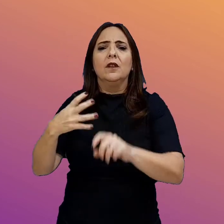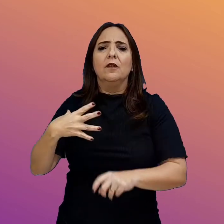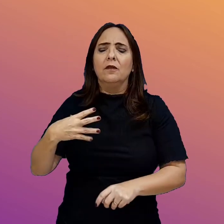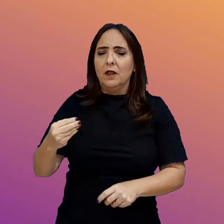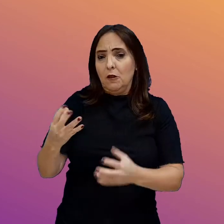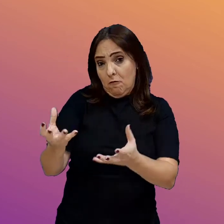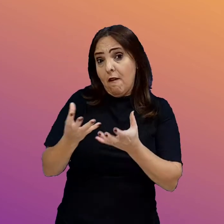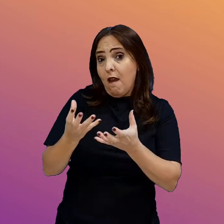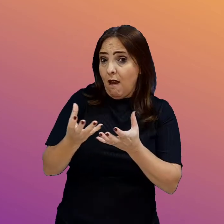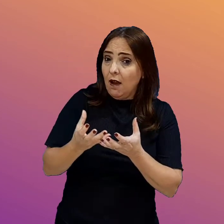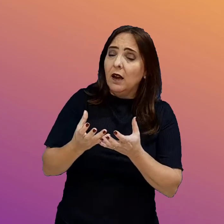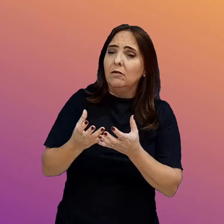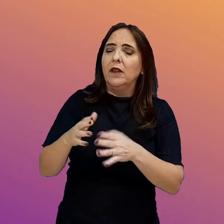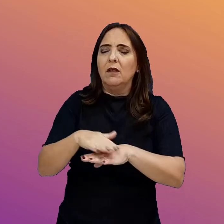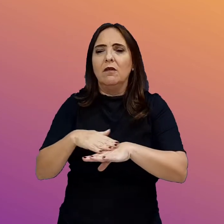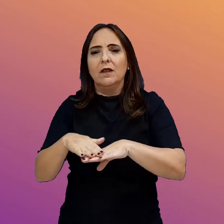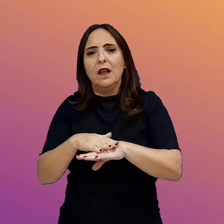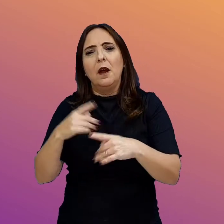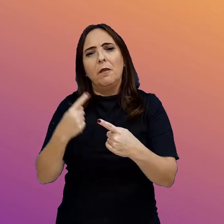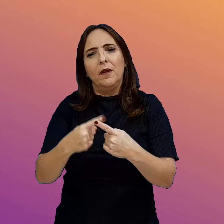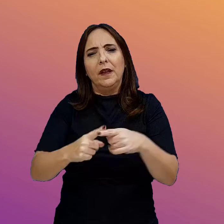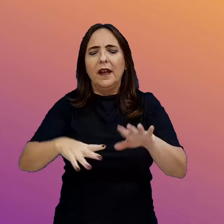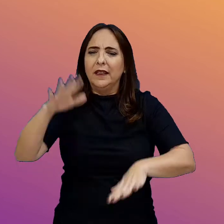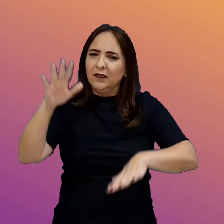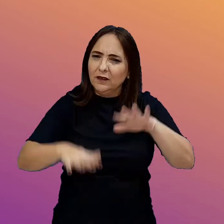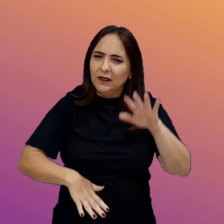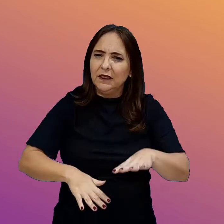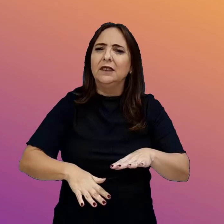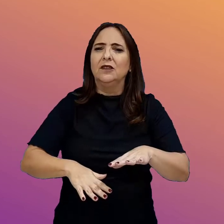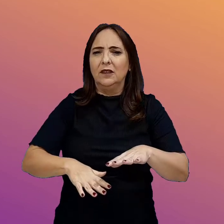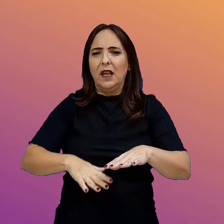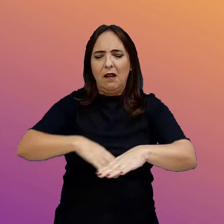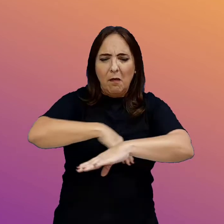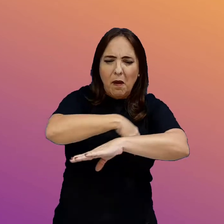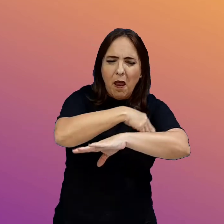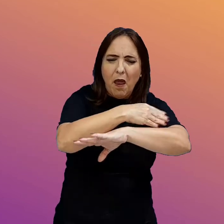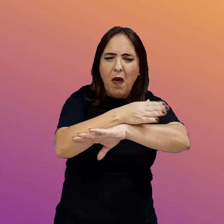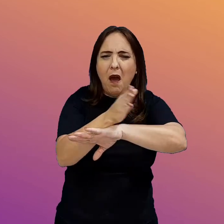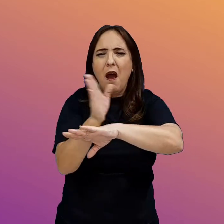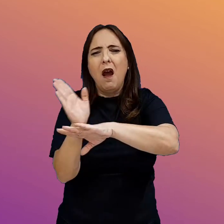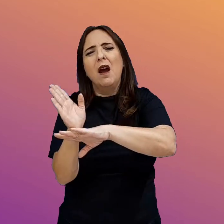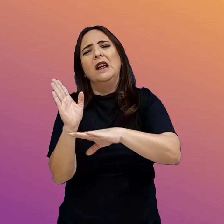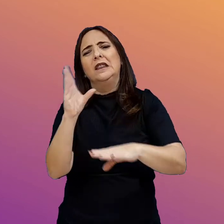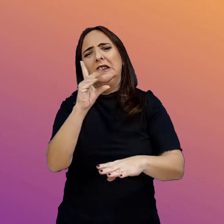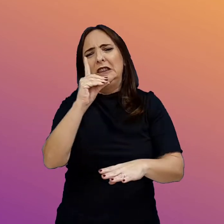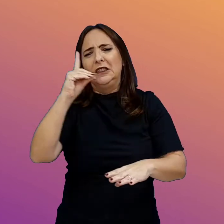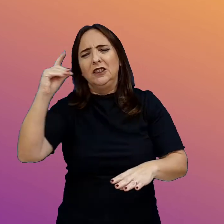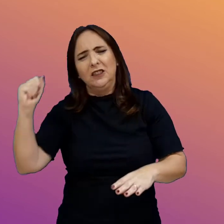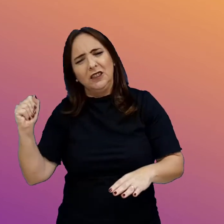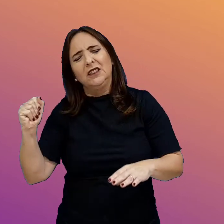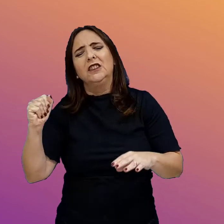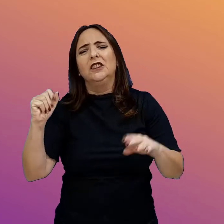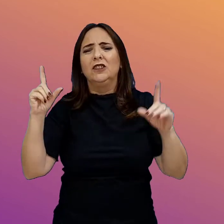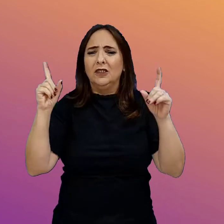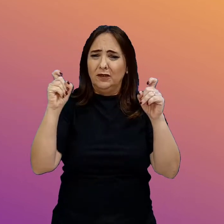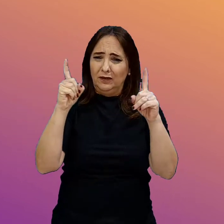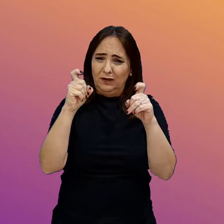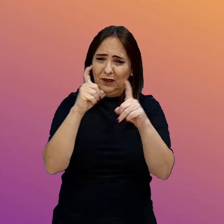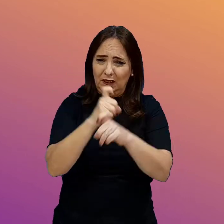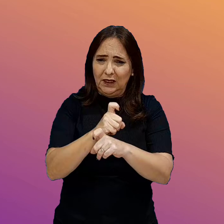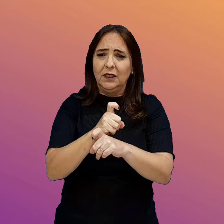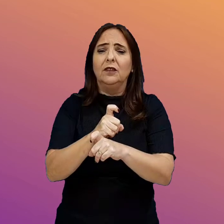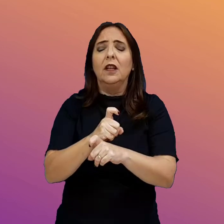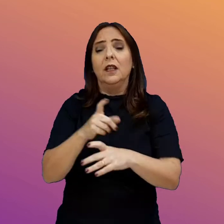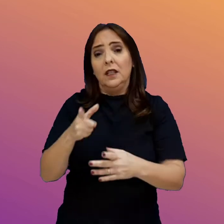no corre-corre do dia, você está fazendo uma atividade, o filho chega, começa a falar com você, e ele sabe